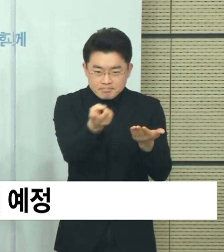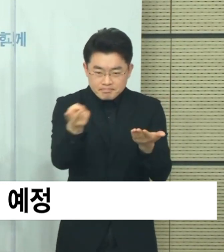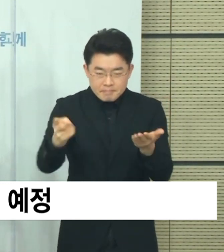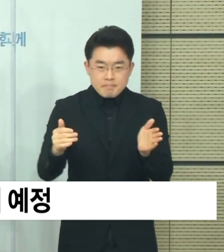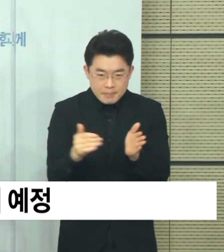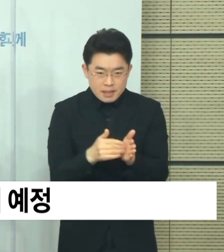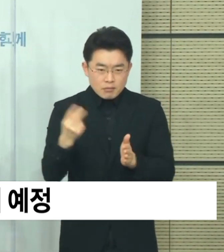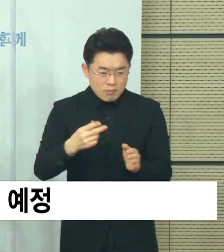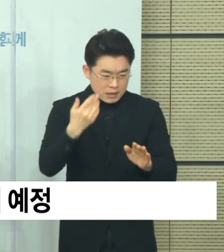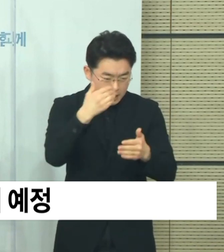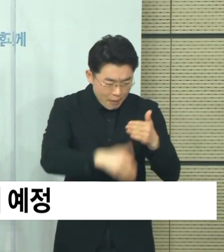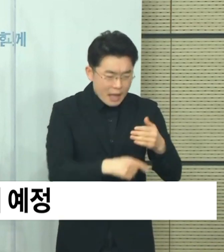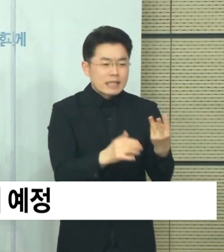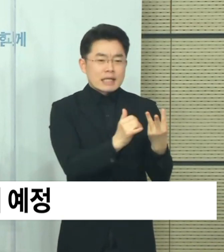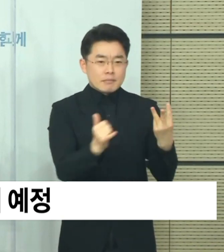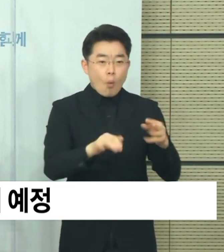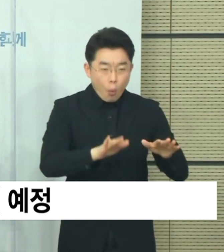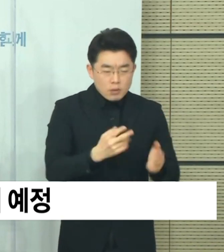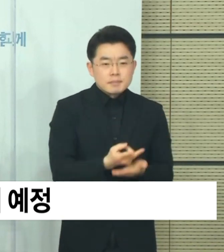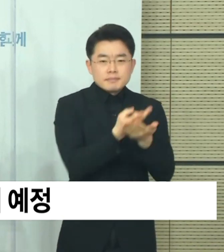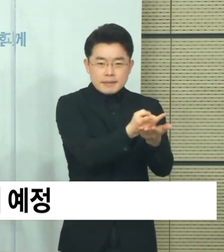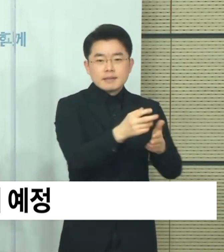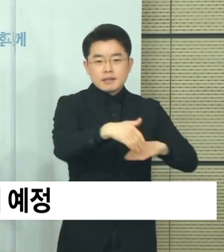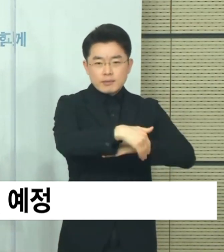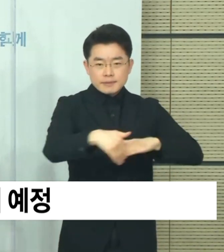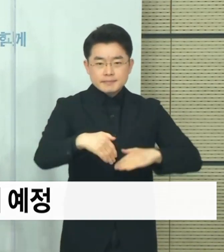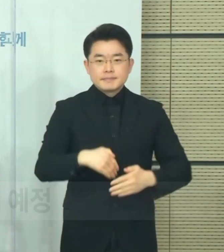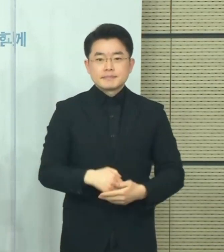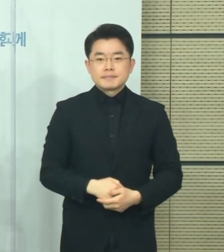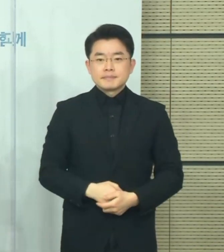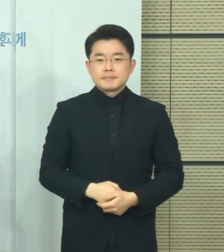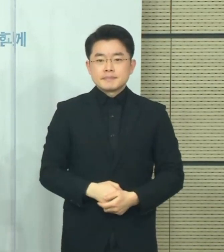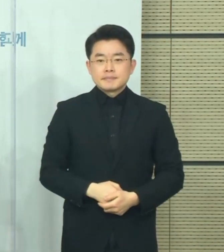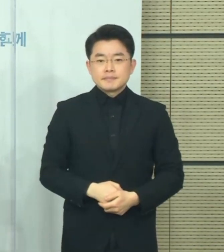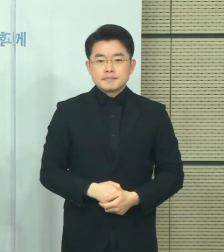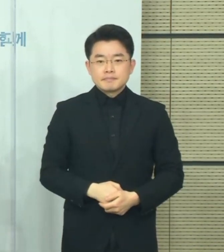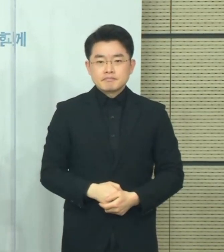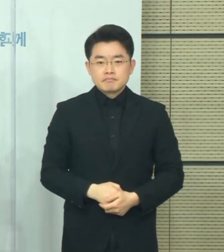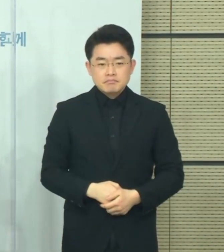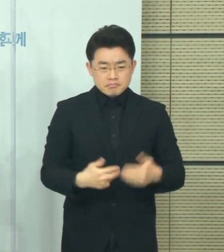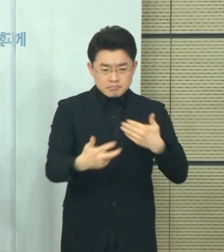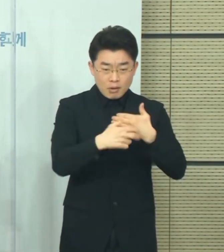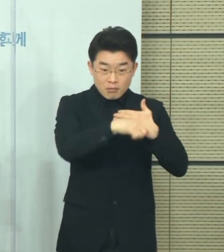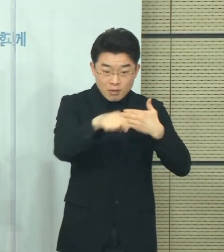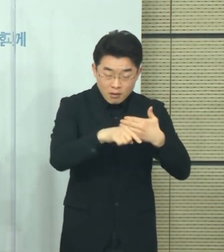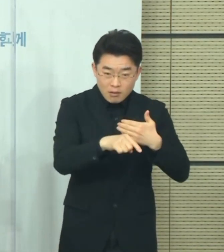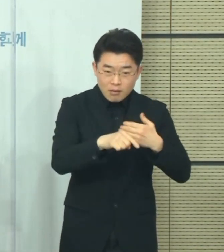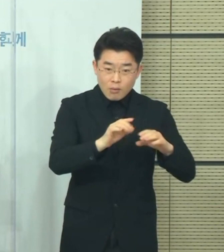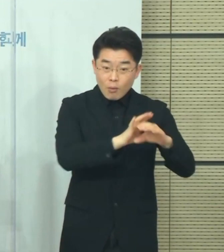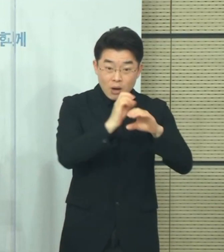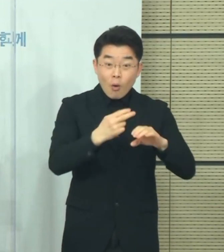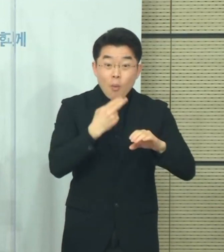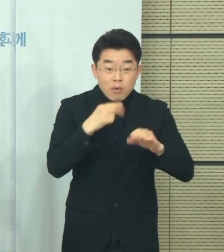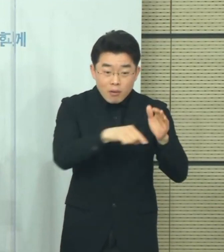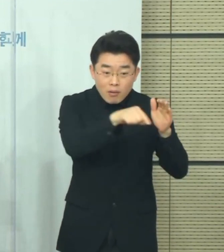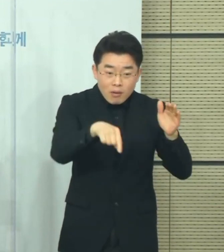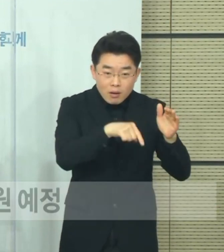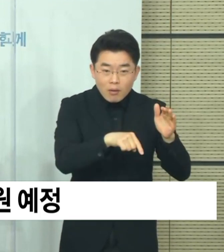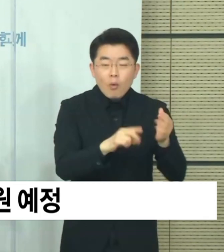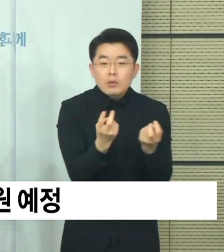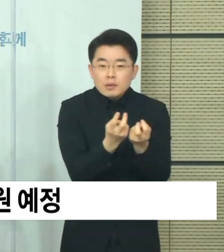남은 세 명도 오늘 1000원 할 예정입니다 병원에 남은 음성이 음성인 환자에